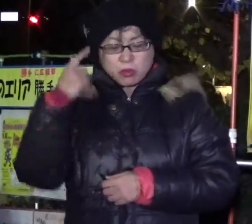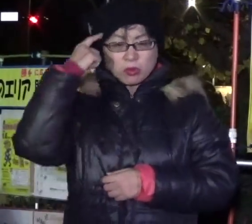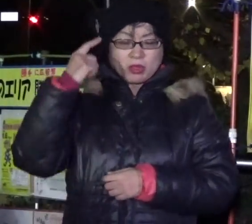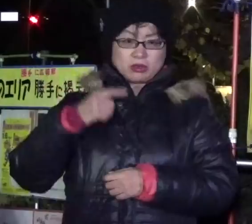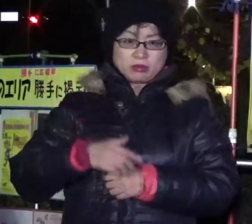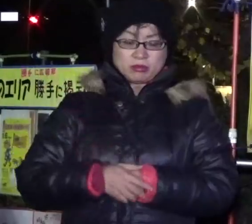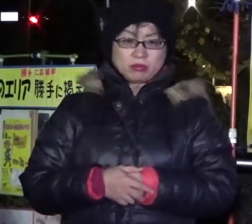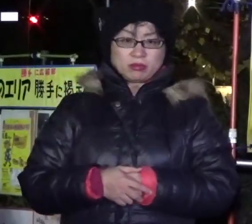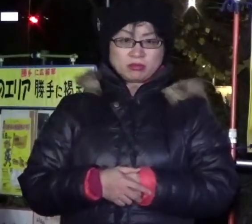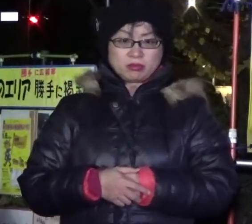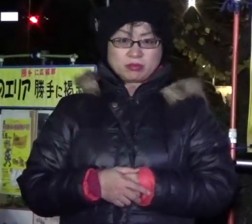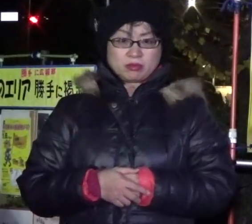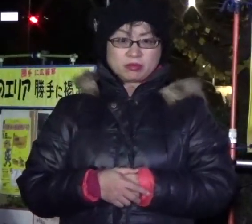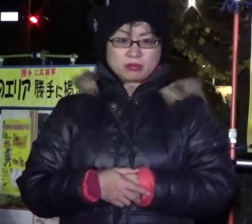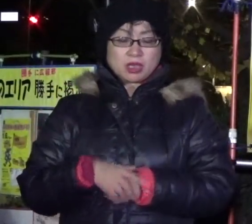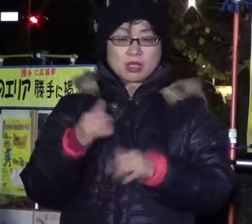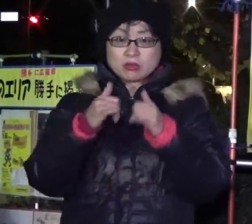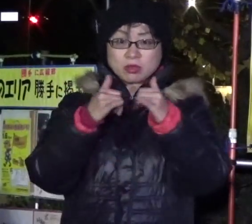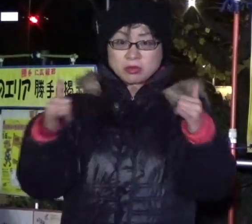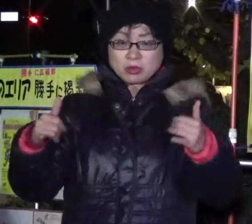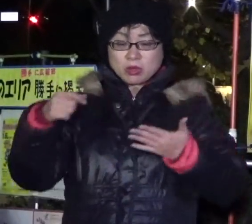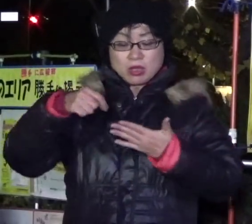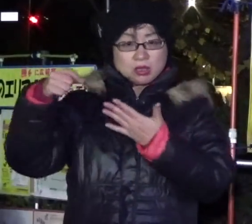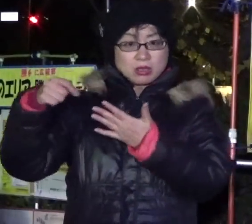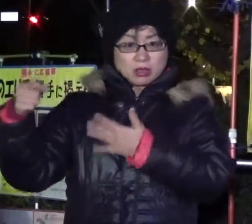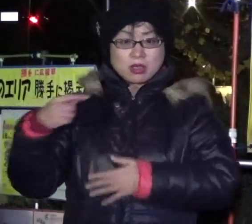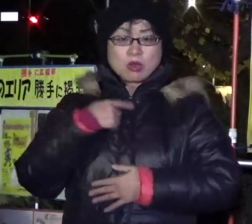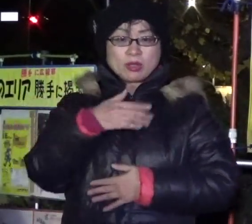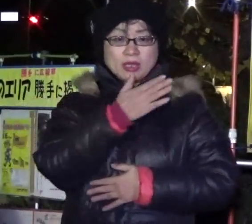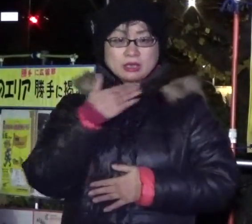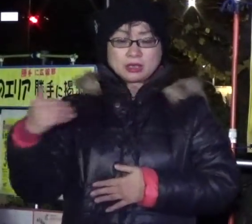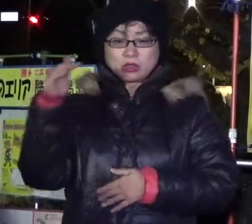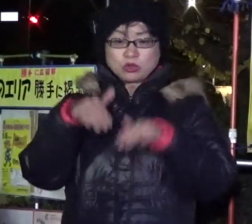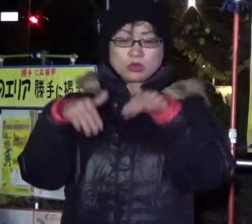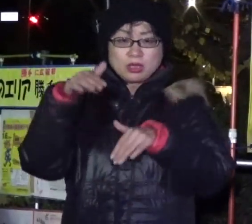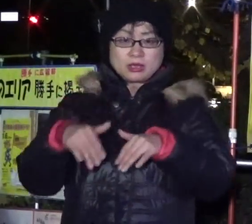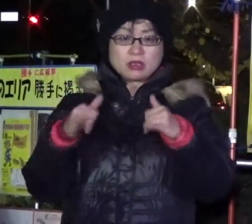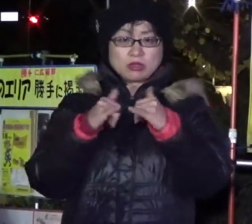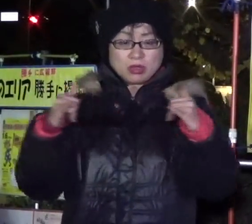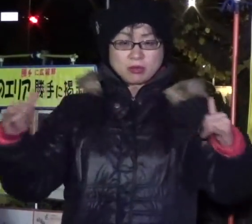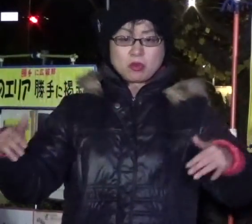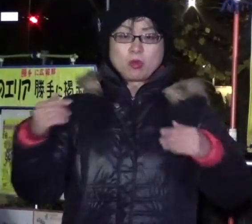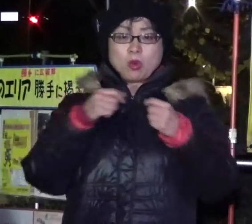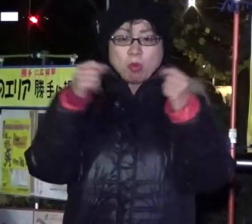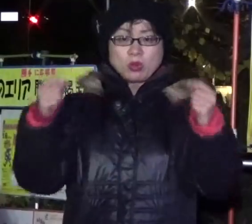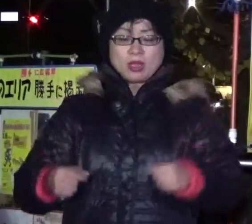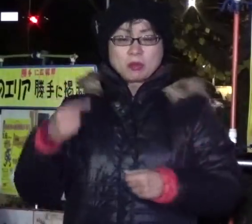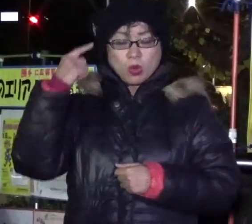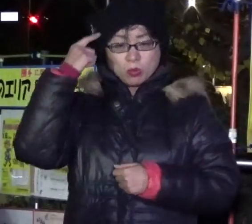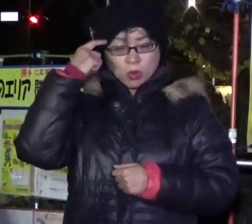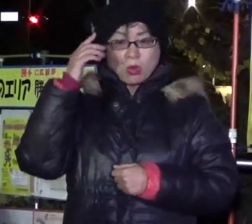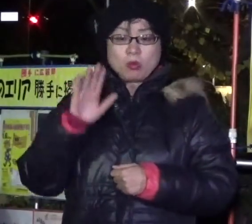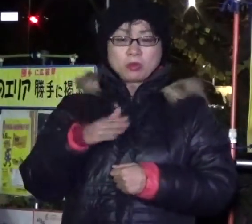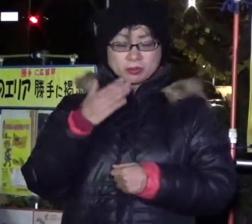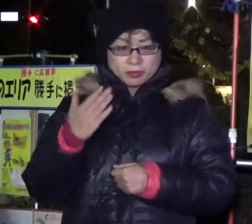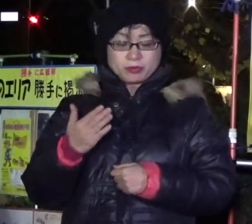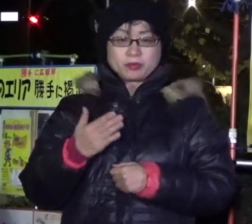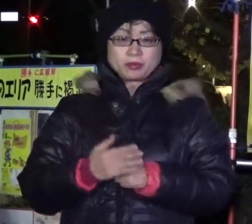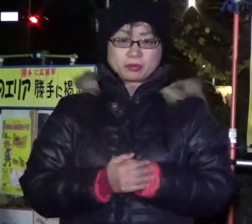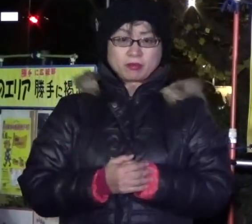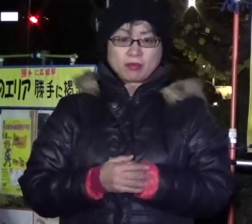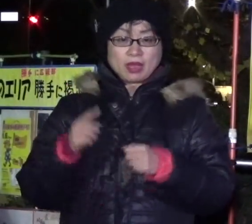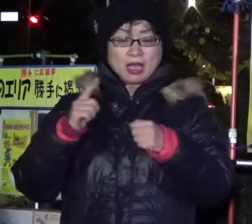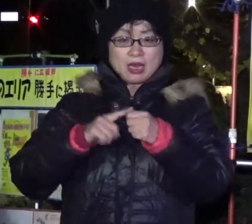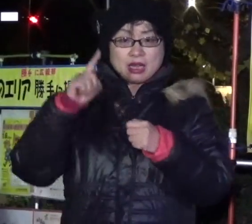。そういう人々を選んでいる我々有権者の側の問題も大きいのかというふうに思いますけれども、